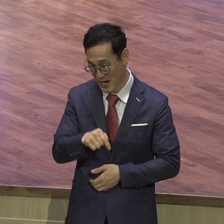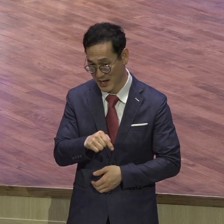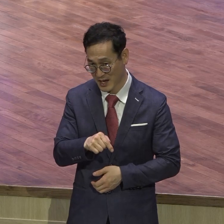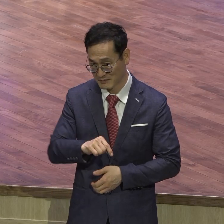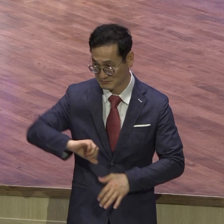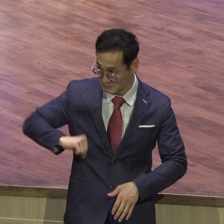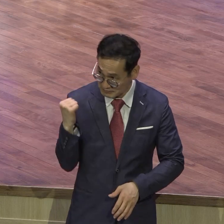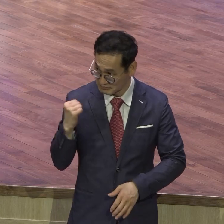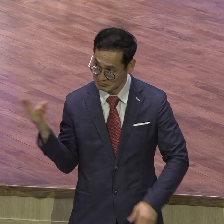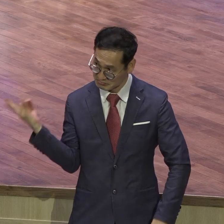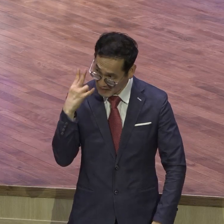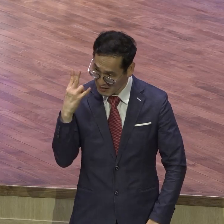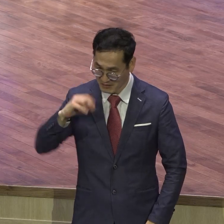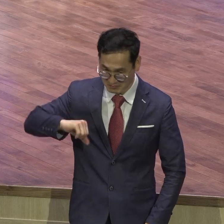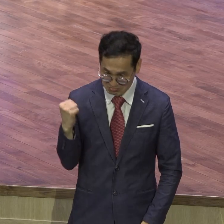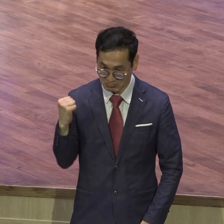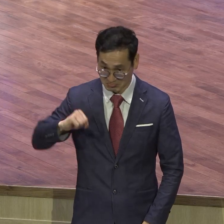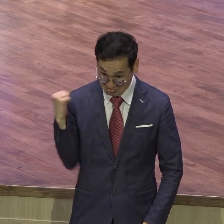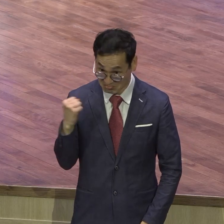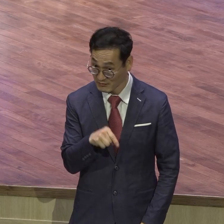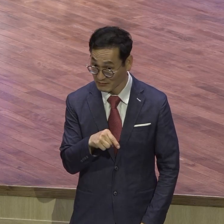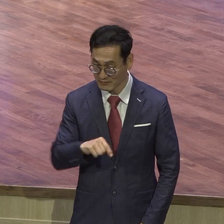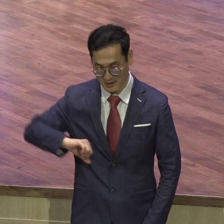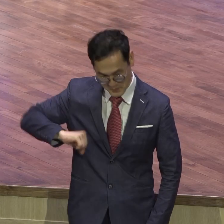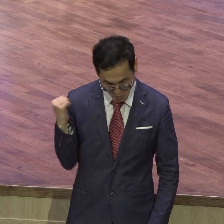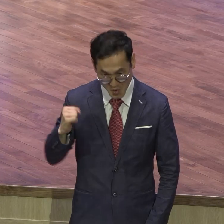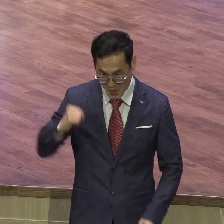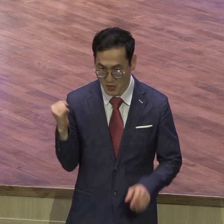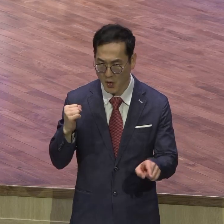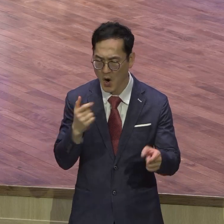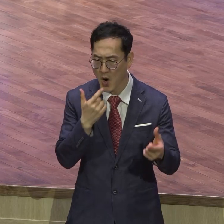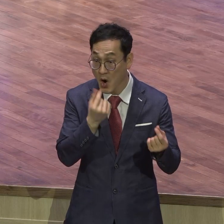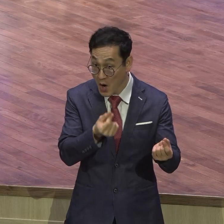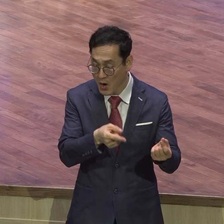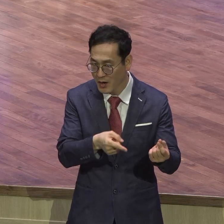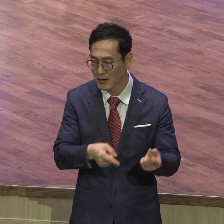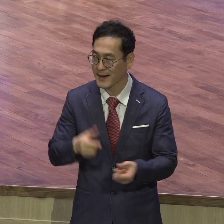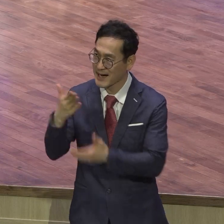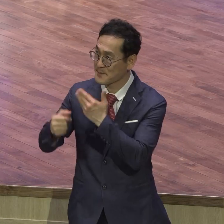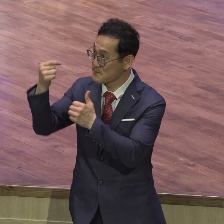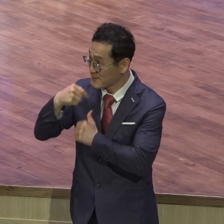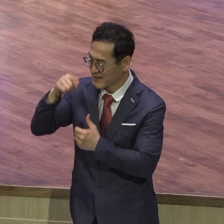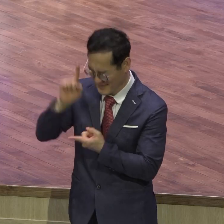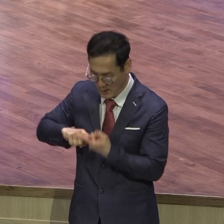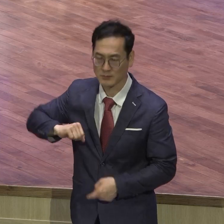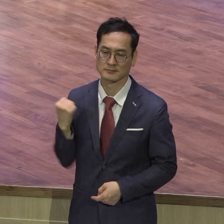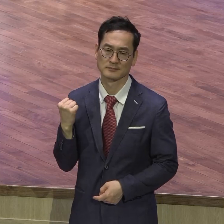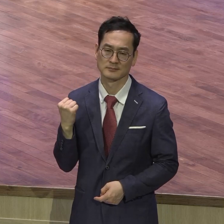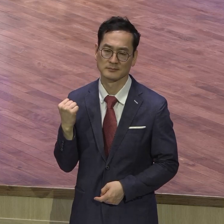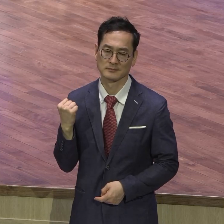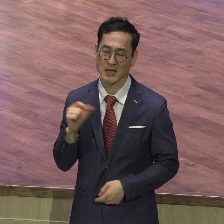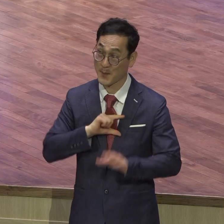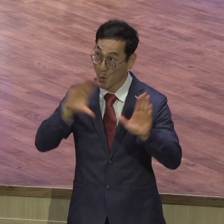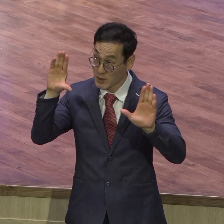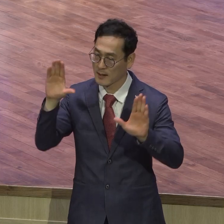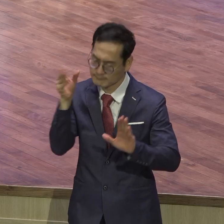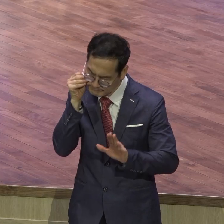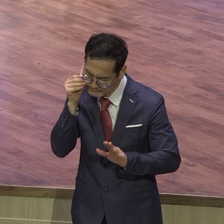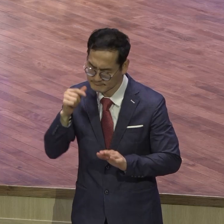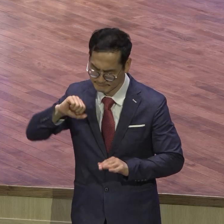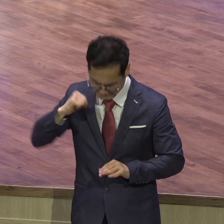떨어지면 그 명령을 하나하나 복창하잖아요 복창 복창 그것처럼 하나님께서 말씀하신 그것을 모세가 그대로 따라서